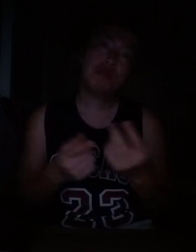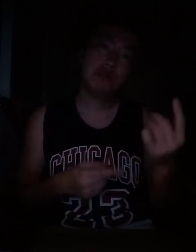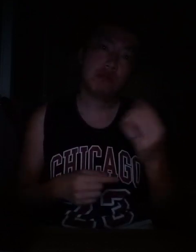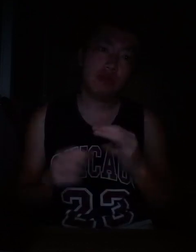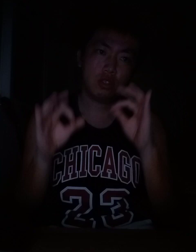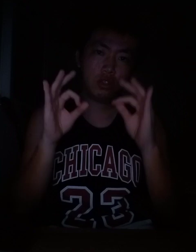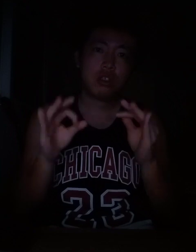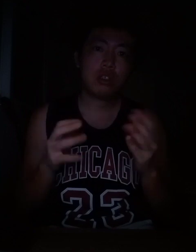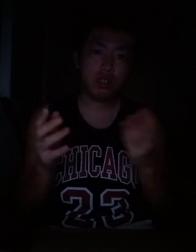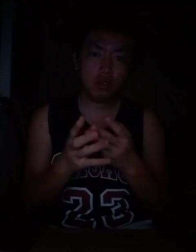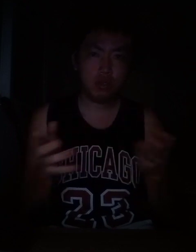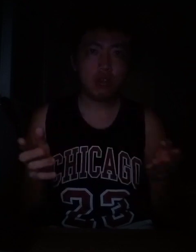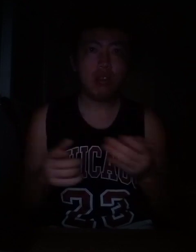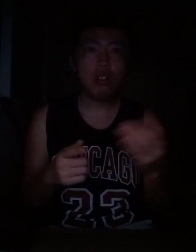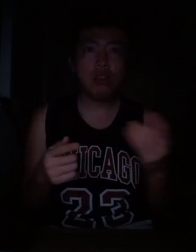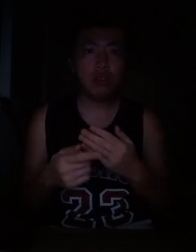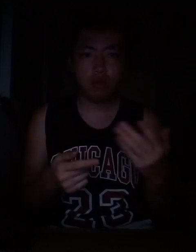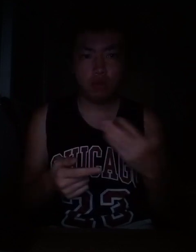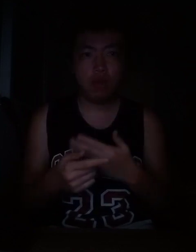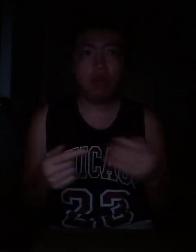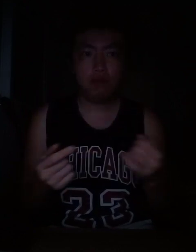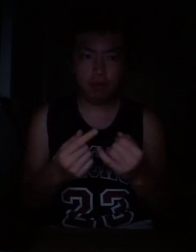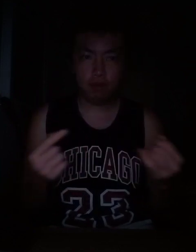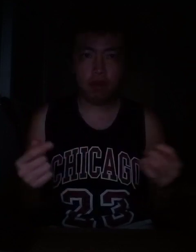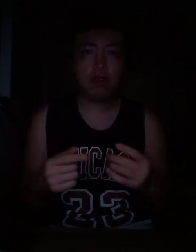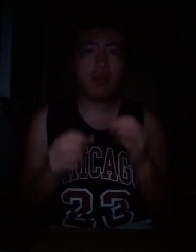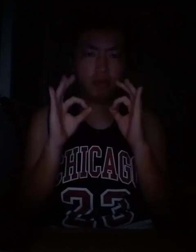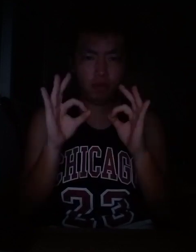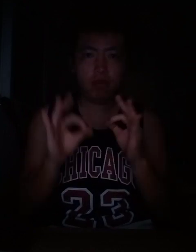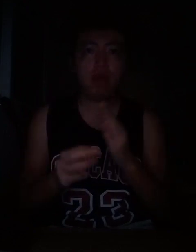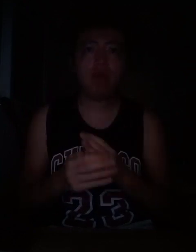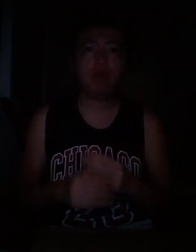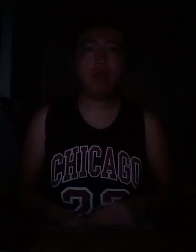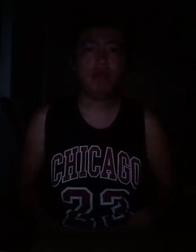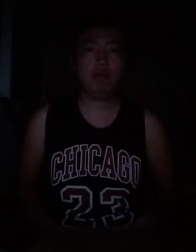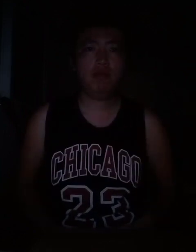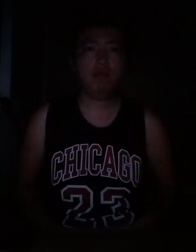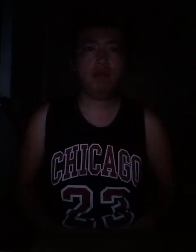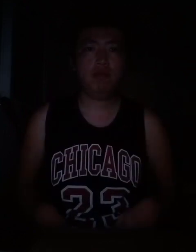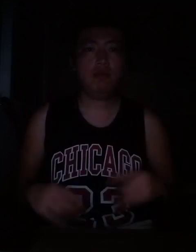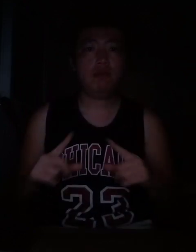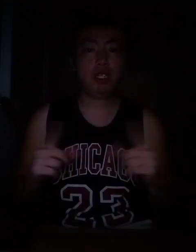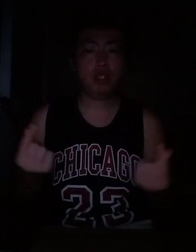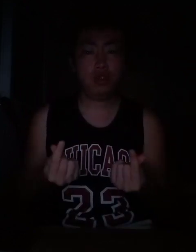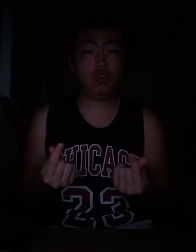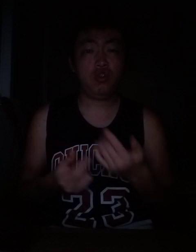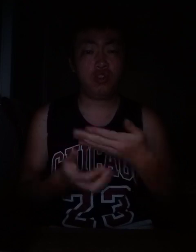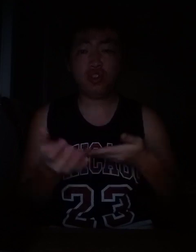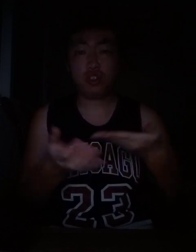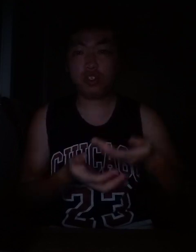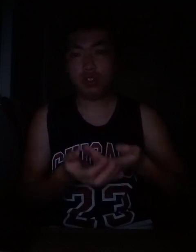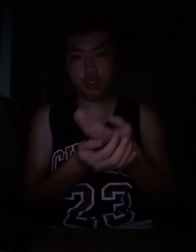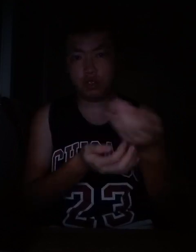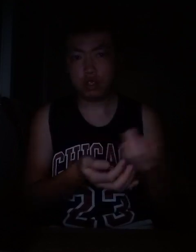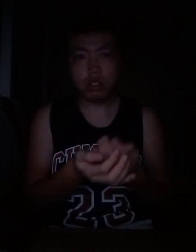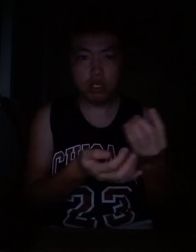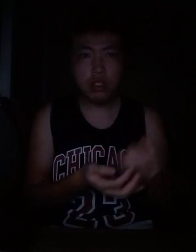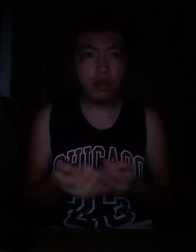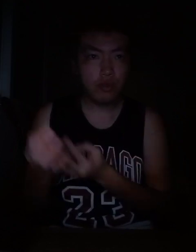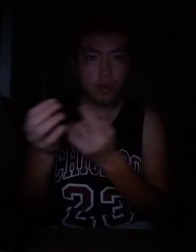성공적으로 개최하기 위해서는 공항 건설이 필수적이다. 2018년 전북은 잼버리 개막 전 개항해야 한다며